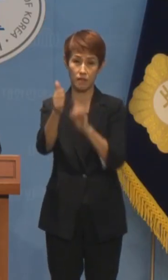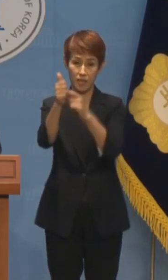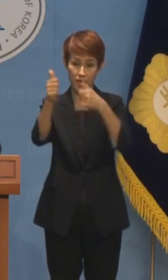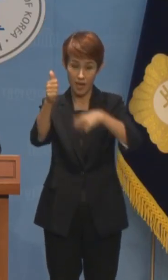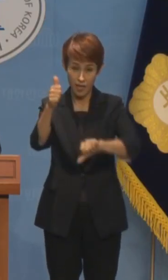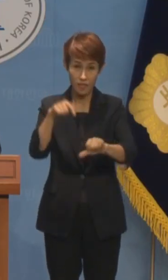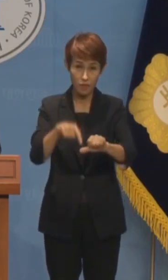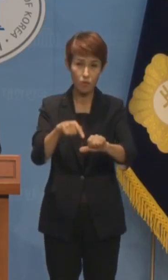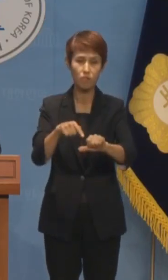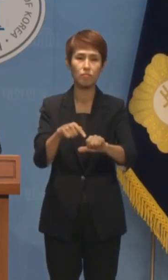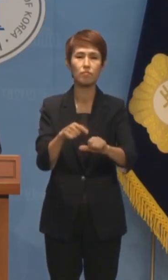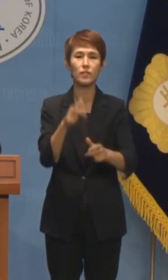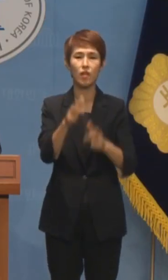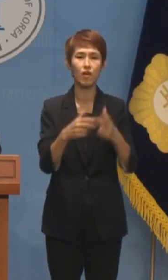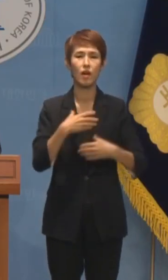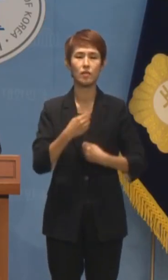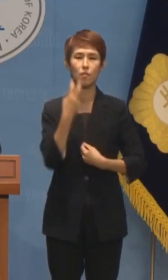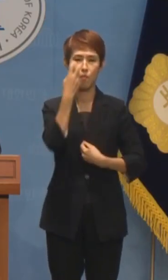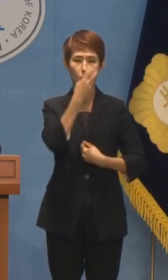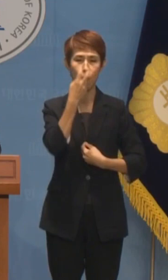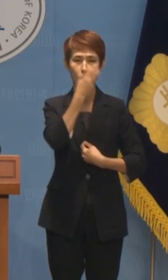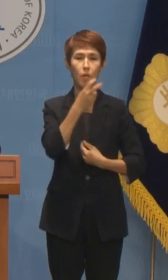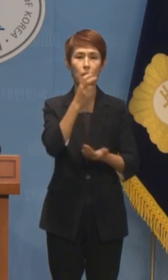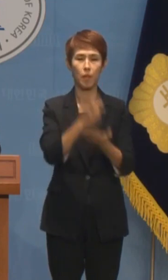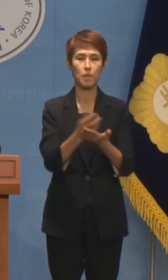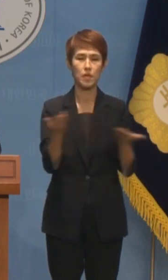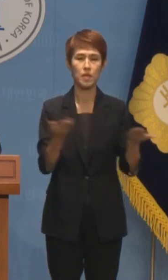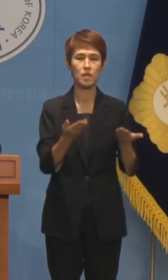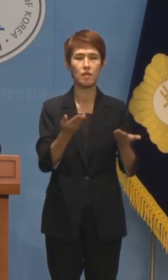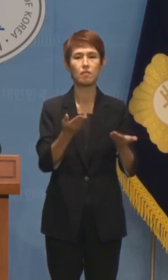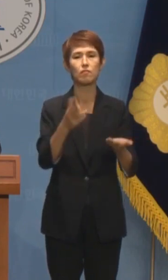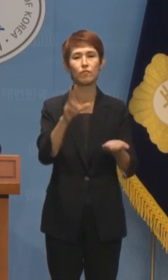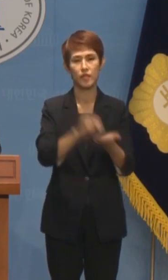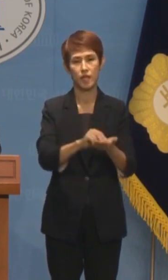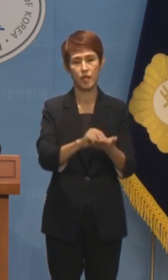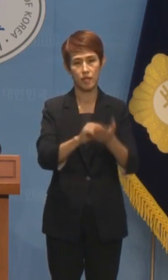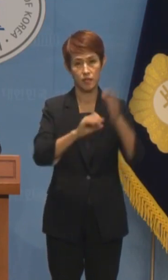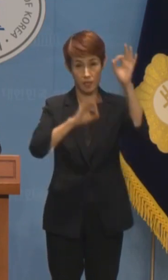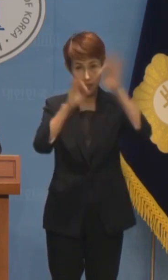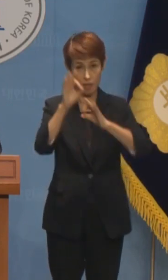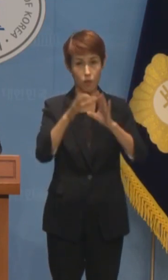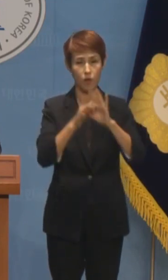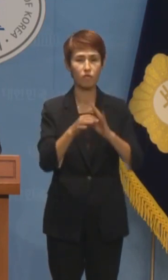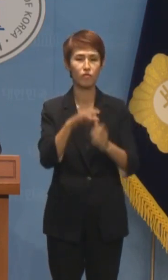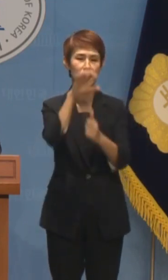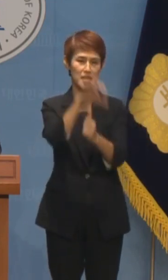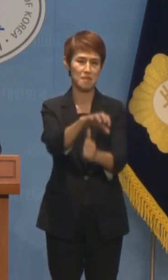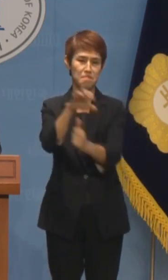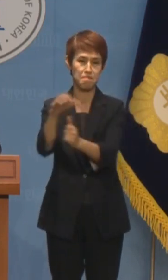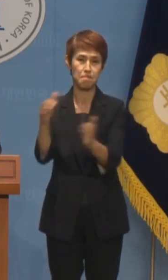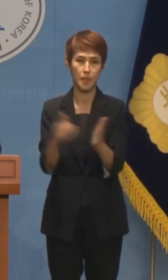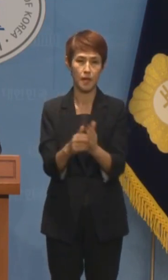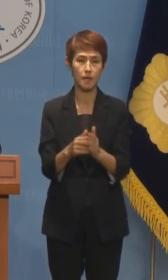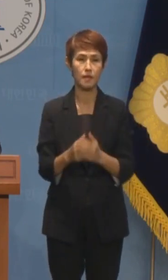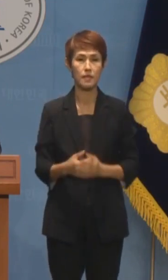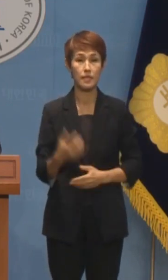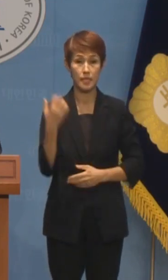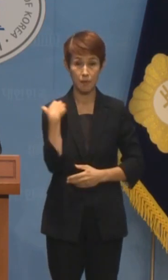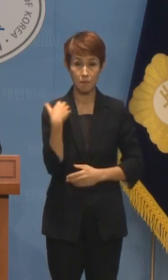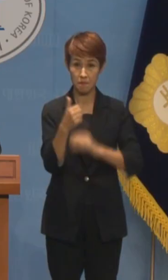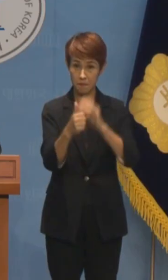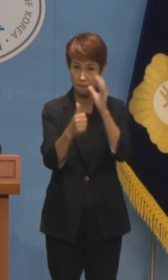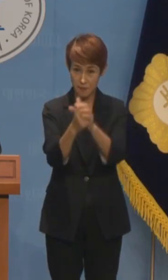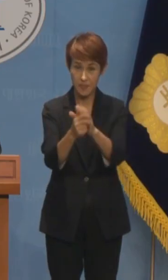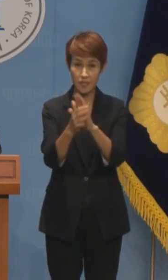총괄본부장도 산업안전보건법, 업무상 과실치사 등 혐의로 함께 구속되며 총 8명의 책임자가